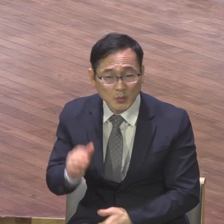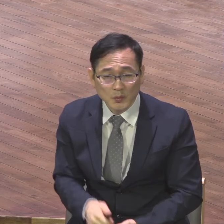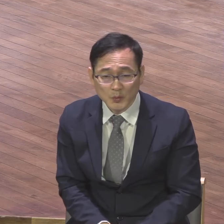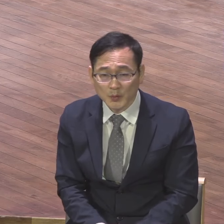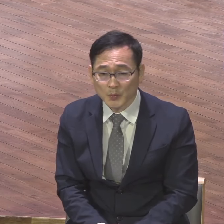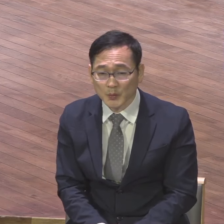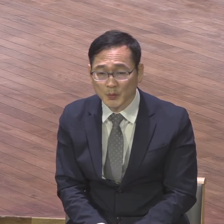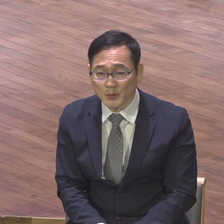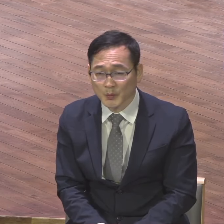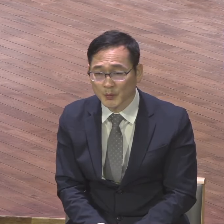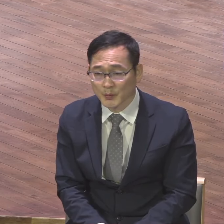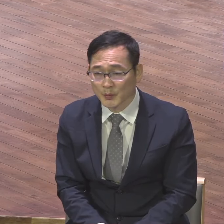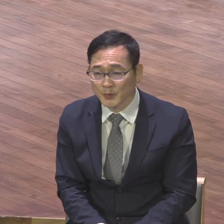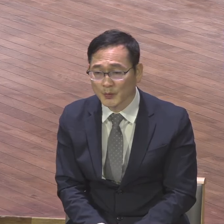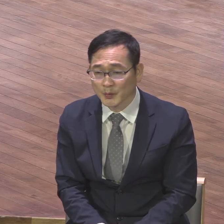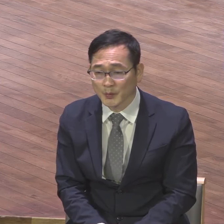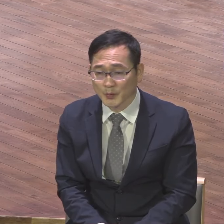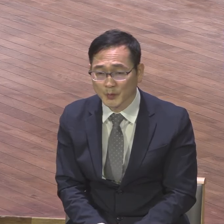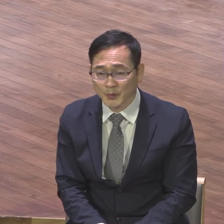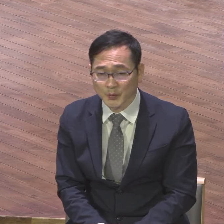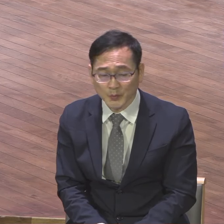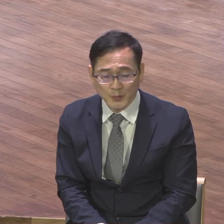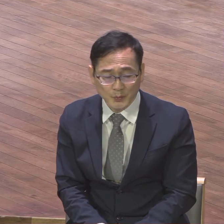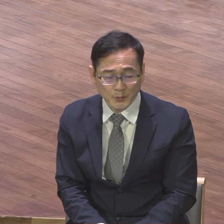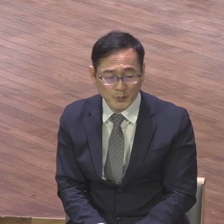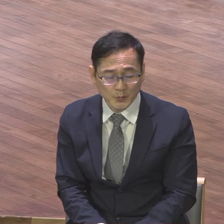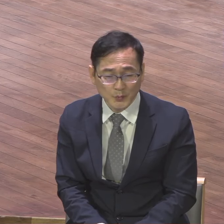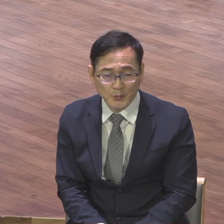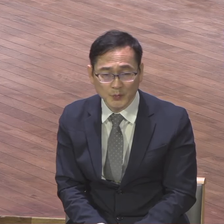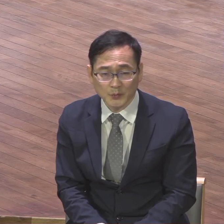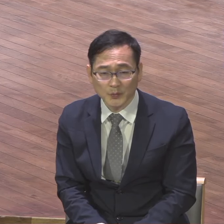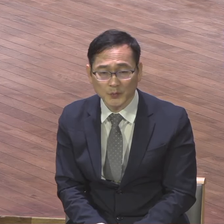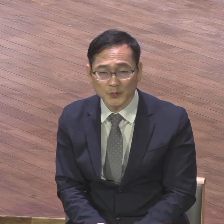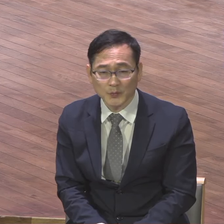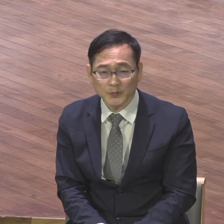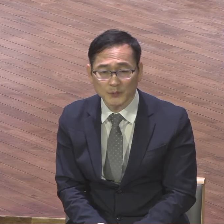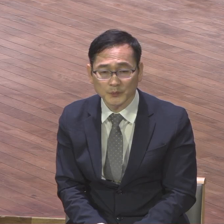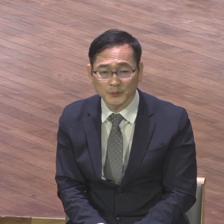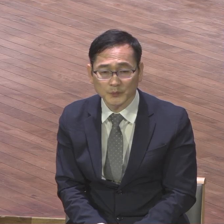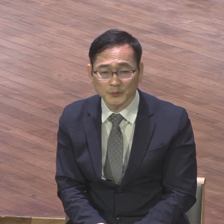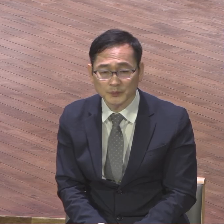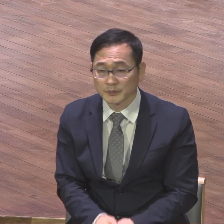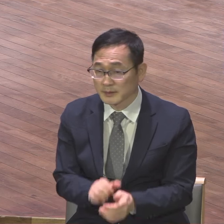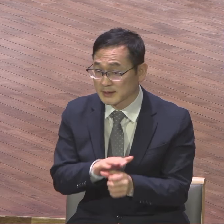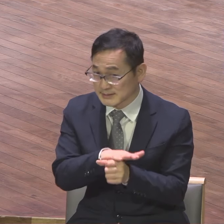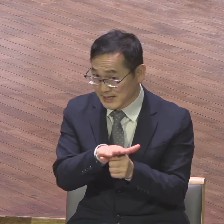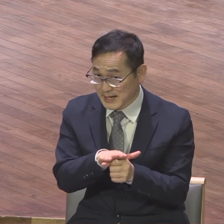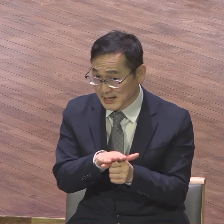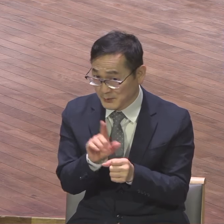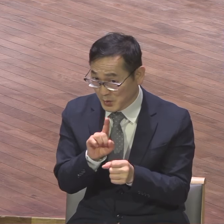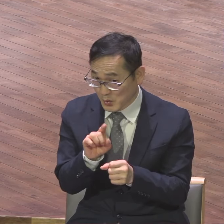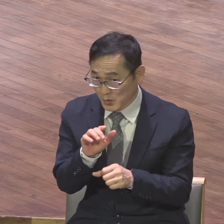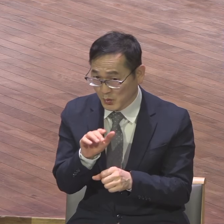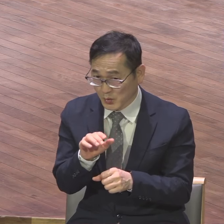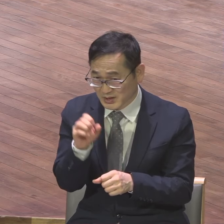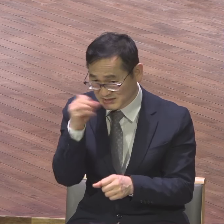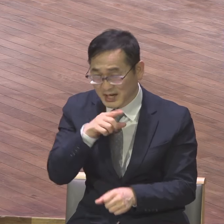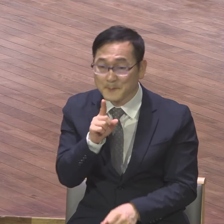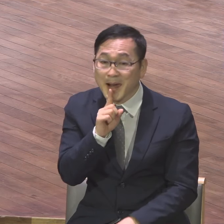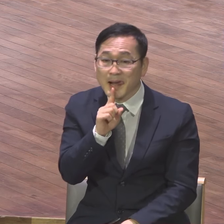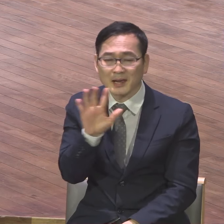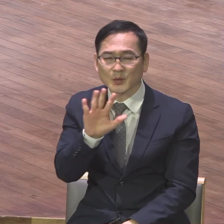한다라고 강조하고 있습니다. 한마디로 우리 사랑이 뭐요? 실천적 사랑이 되어야